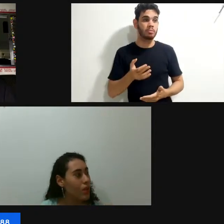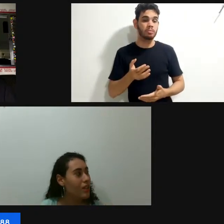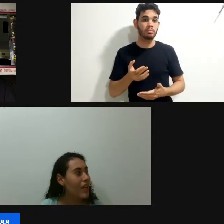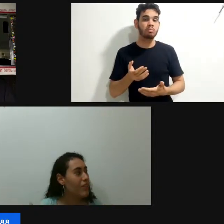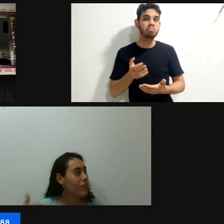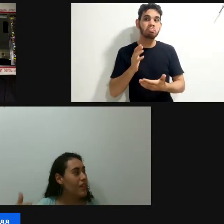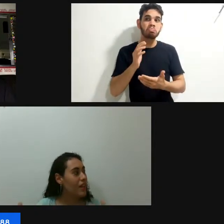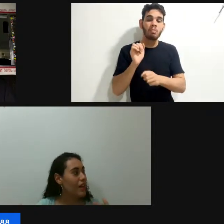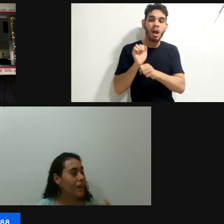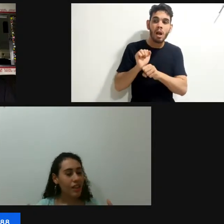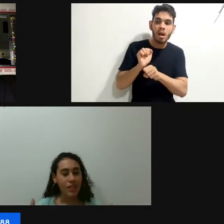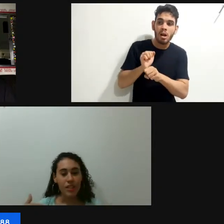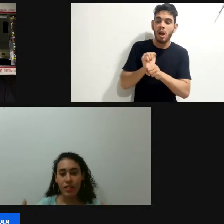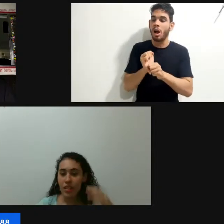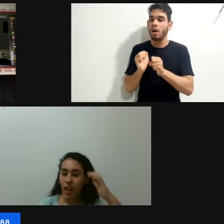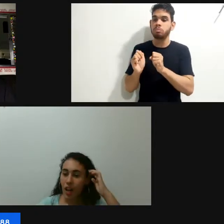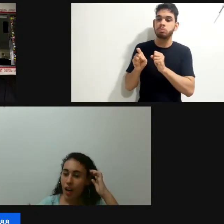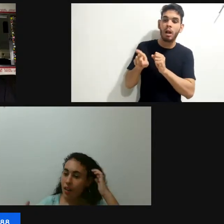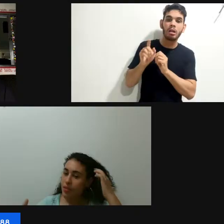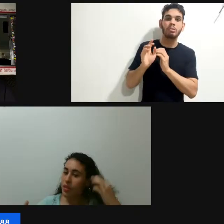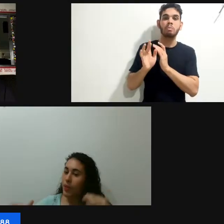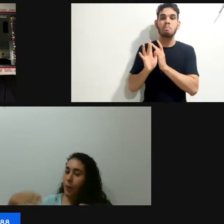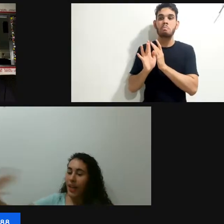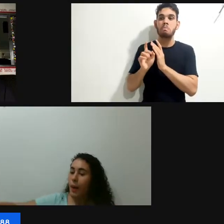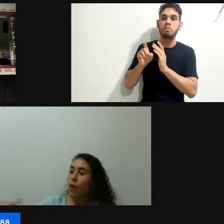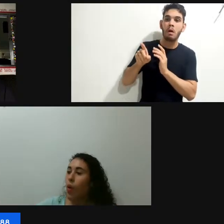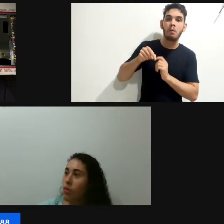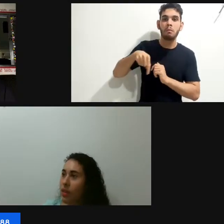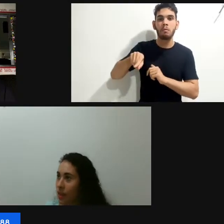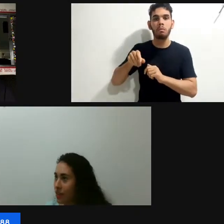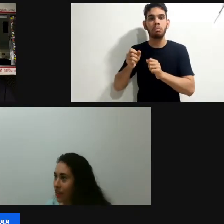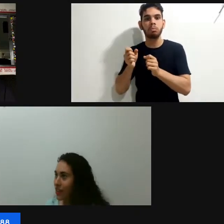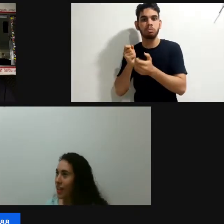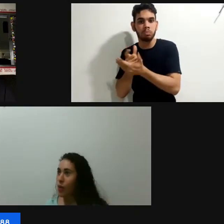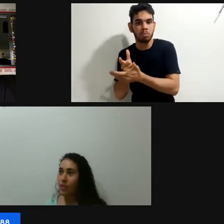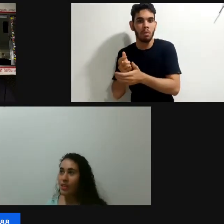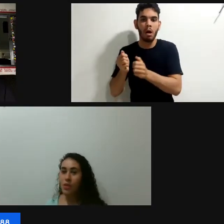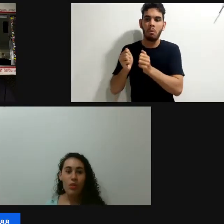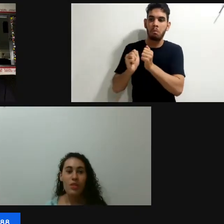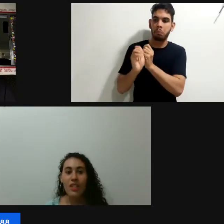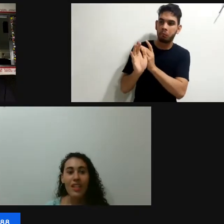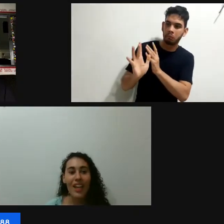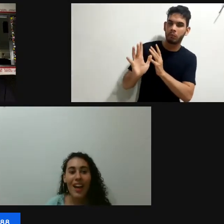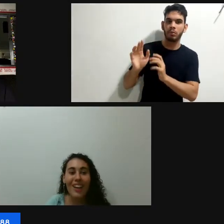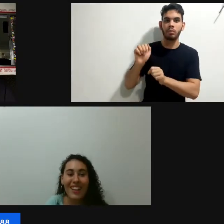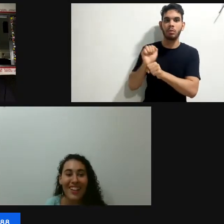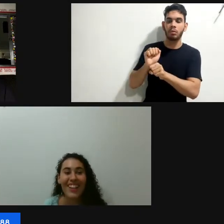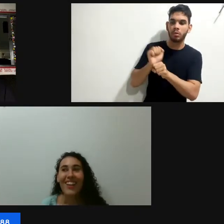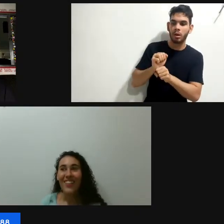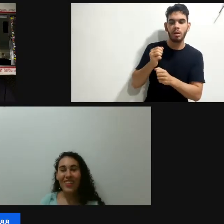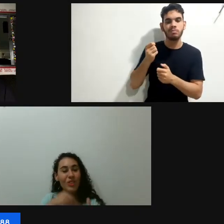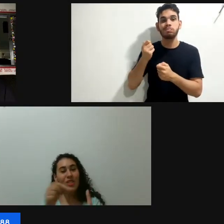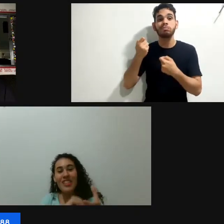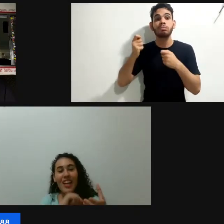esperando na fila para pagar a conta de luz, você está